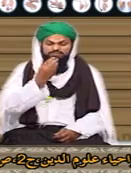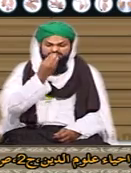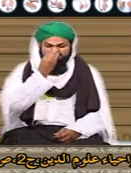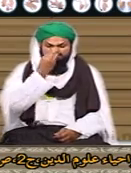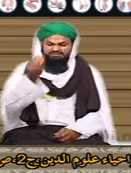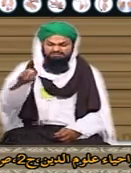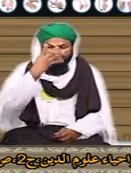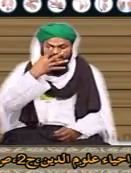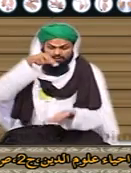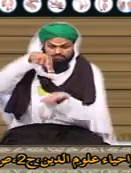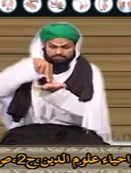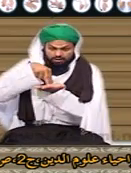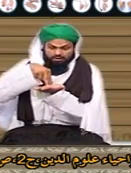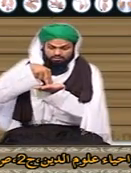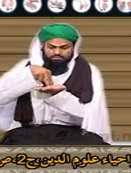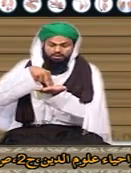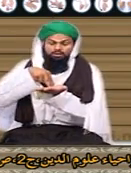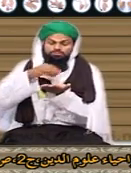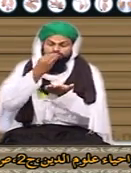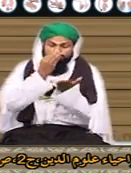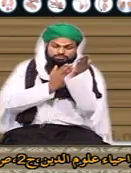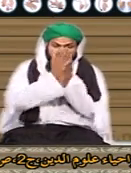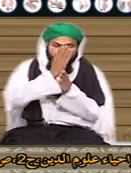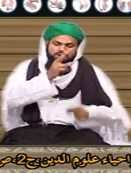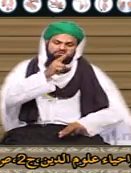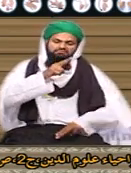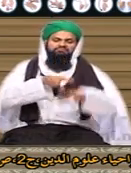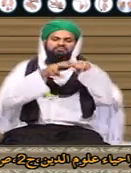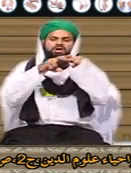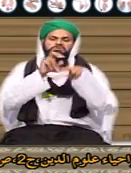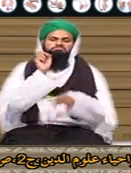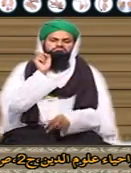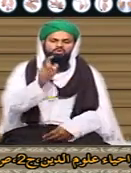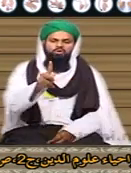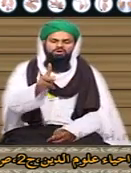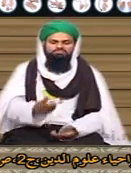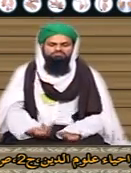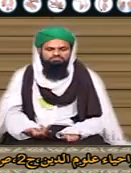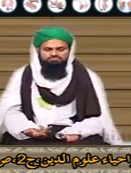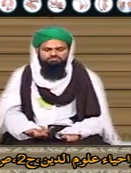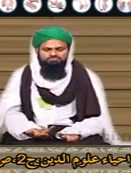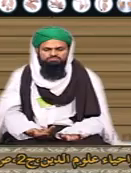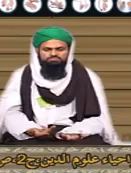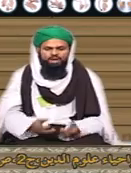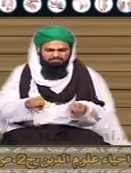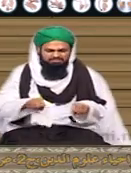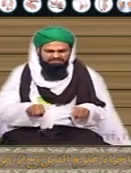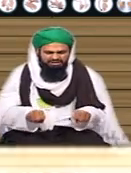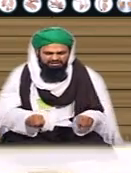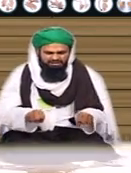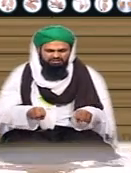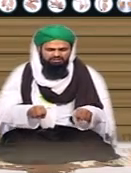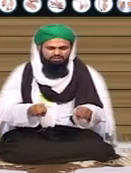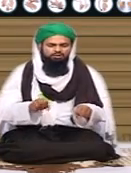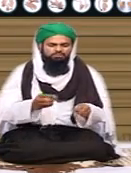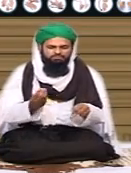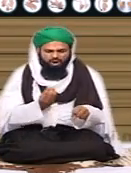کی جگہ کھڑا ہوتا ہے اللہ تعالیٰ اس کے لیے جنت واجب کر دیتا ہے. دیکھیں نا جو بیچارہ ٹھیلا لگائے, ٹھیا